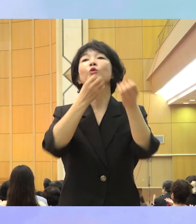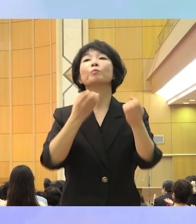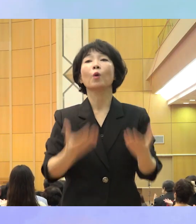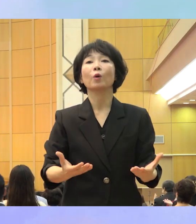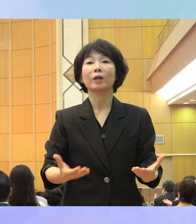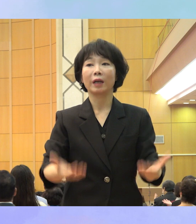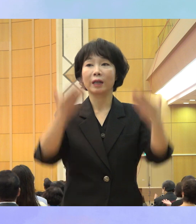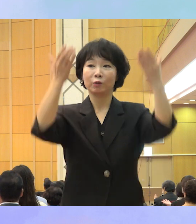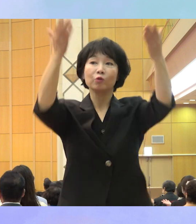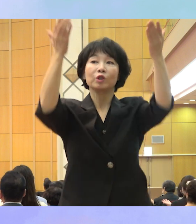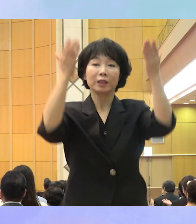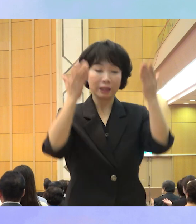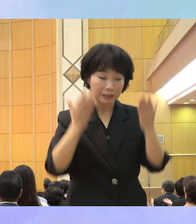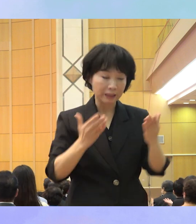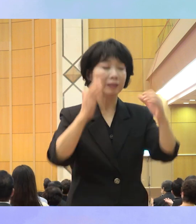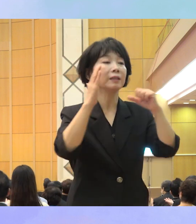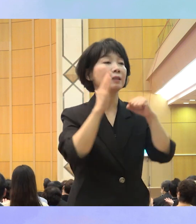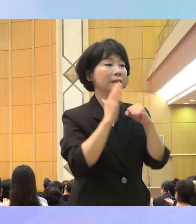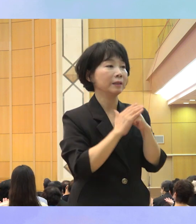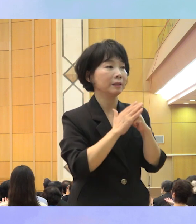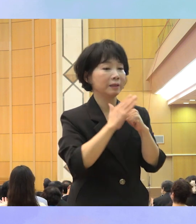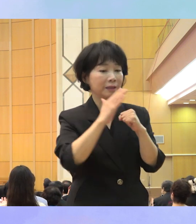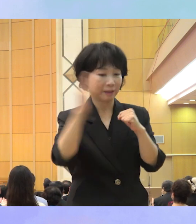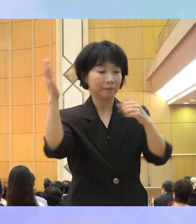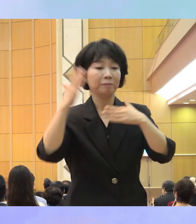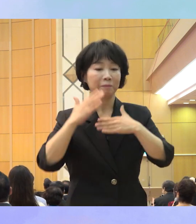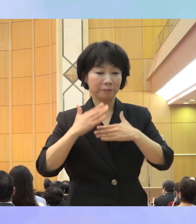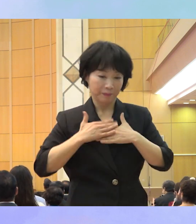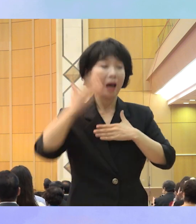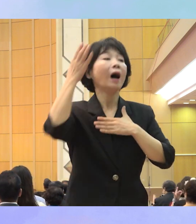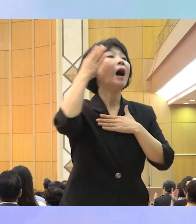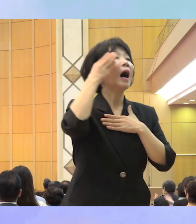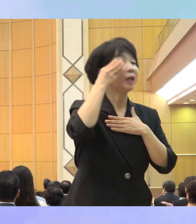하나님 축복해 주시니